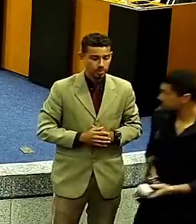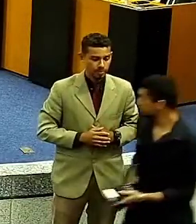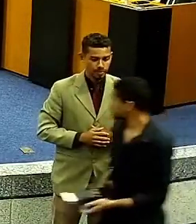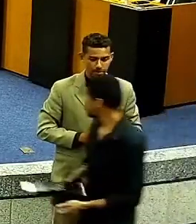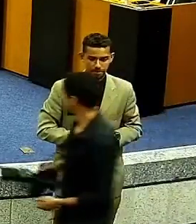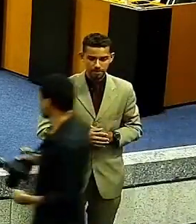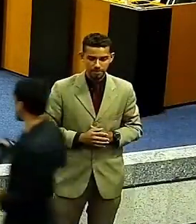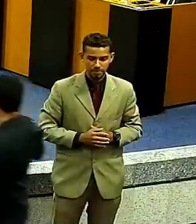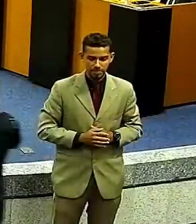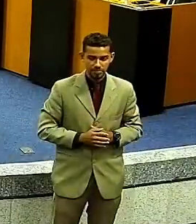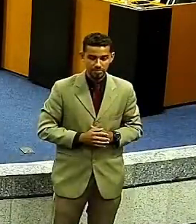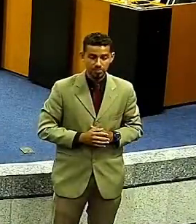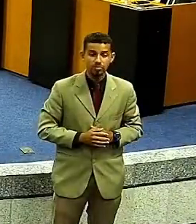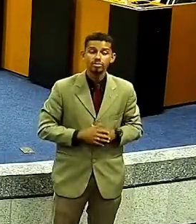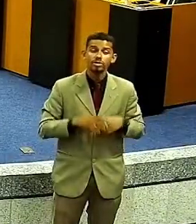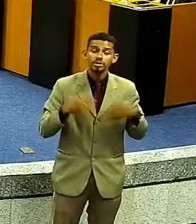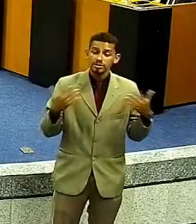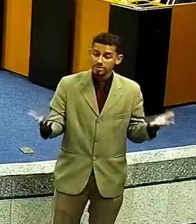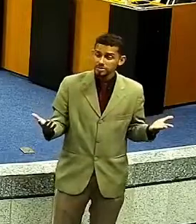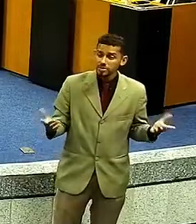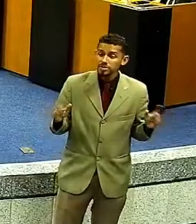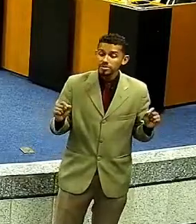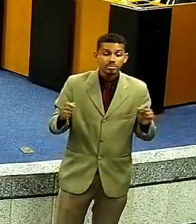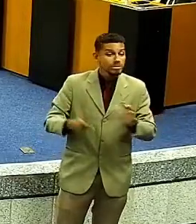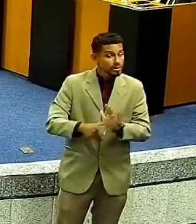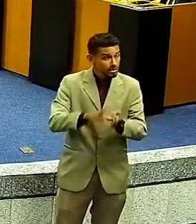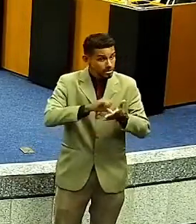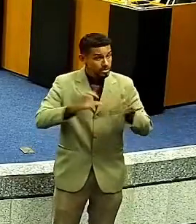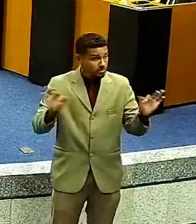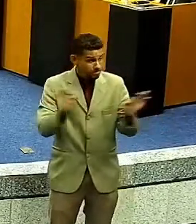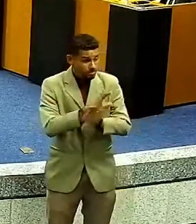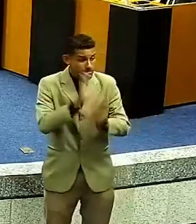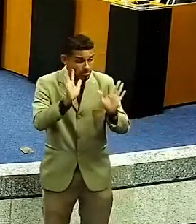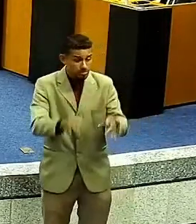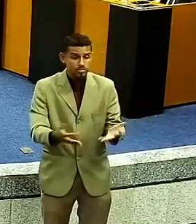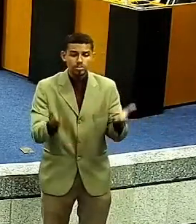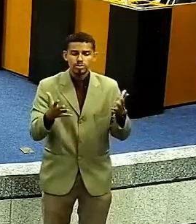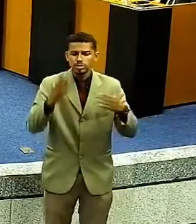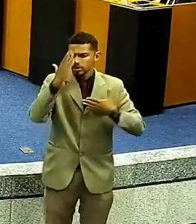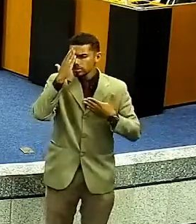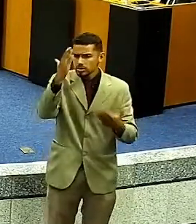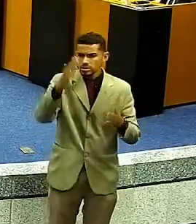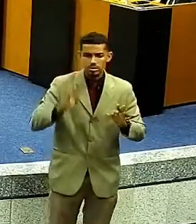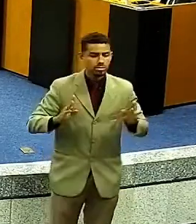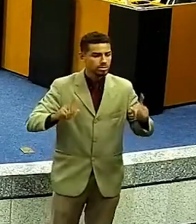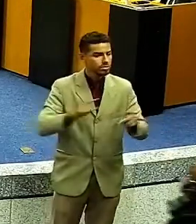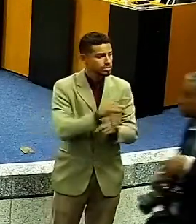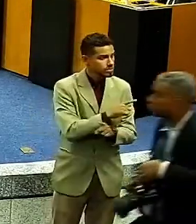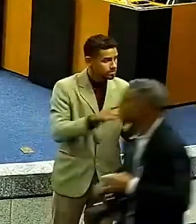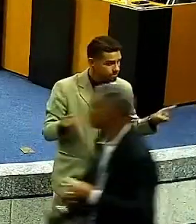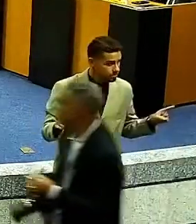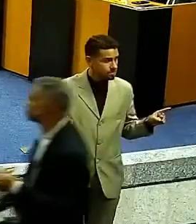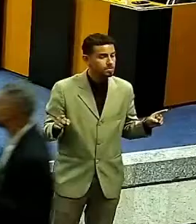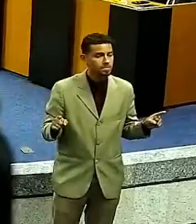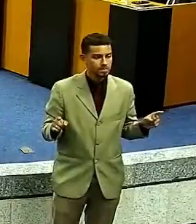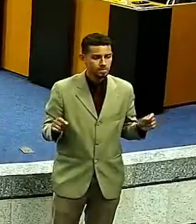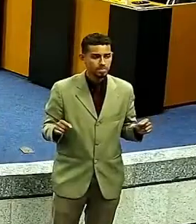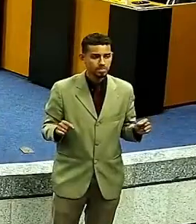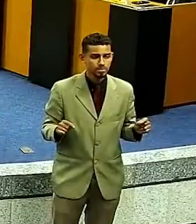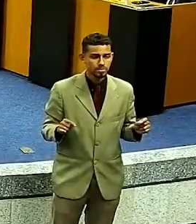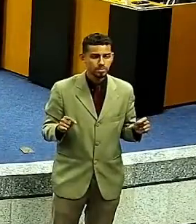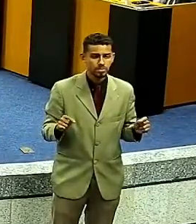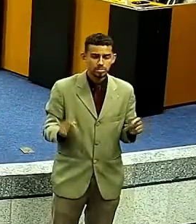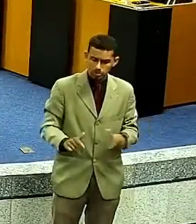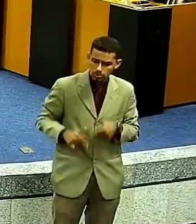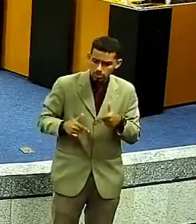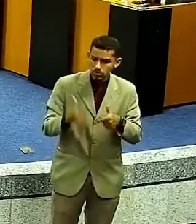oficial Pois é mas antes de encerrar eu Eu quero mais uma vez agradecer a todos que se